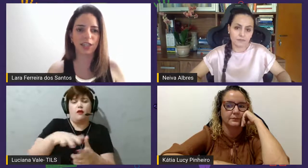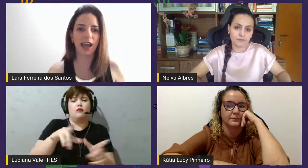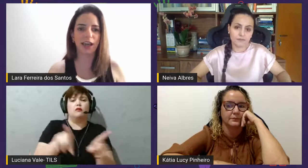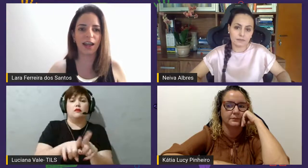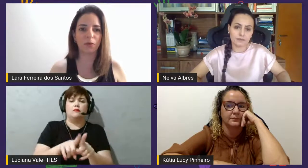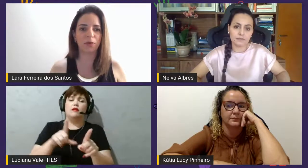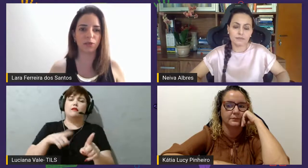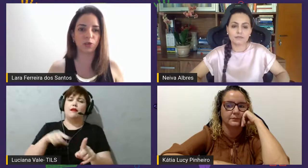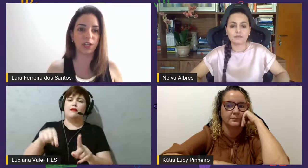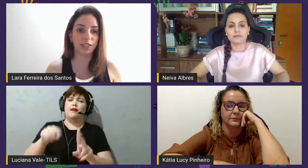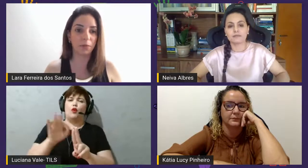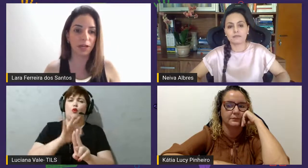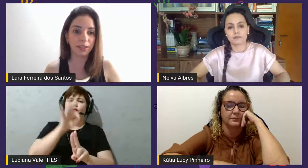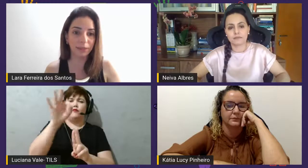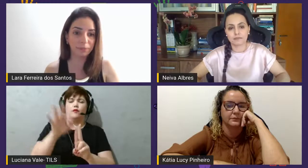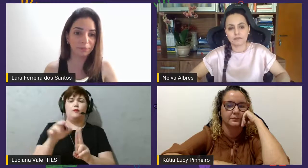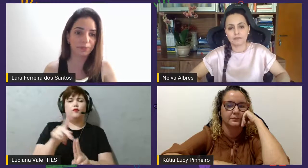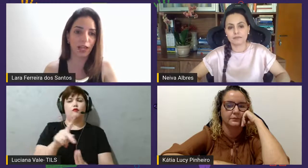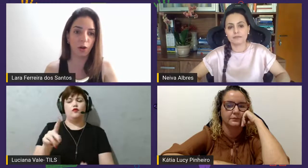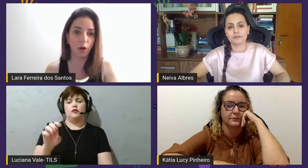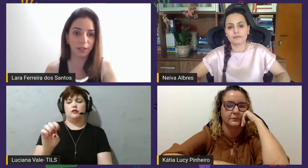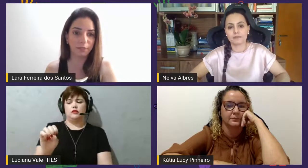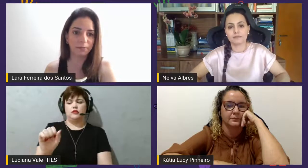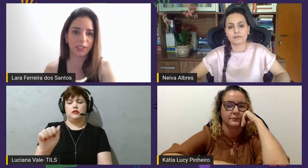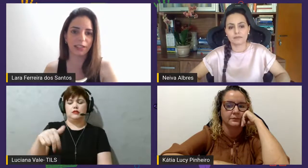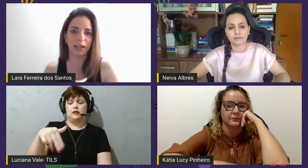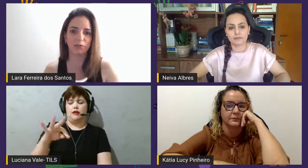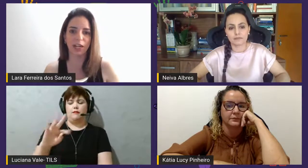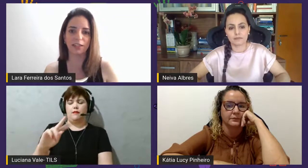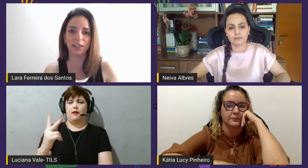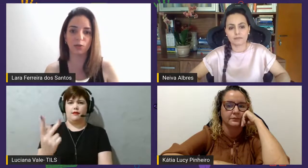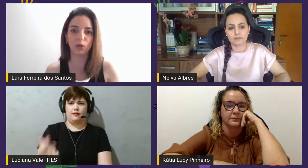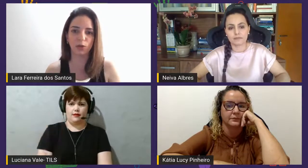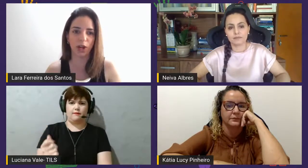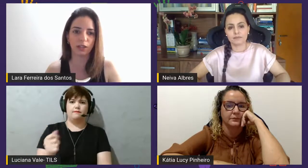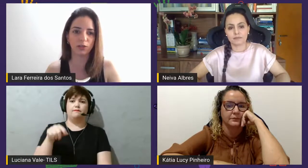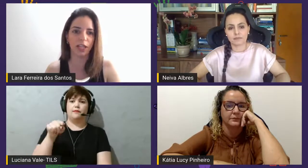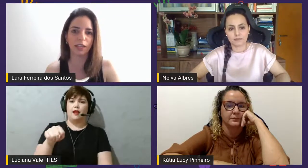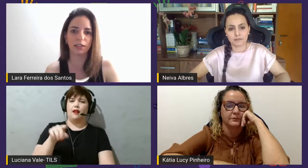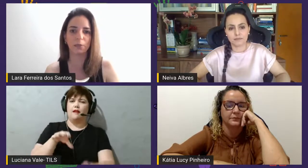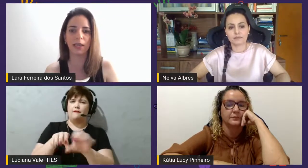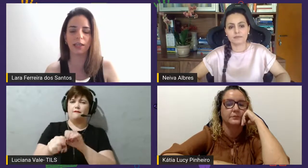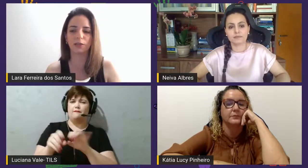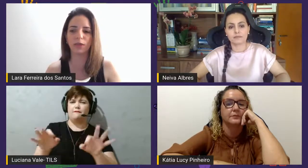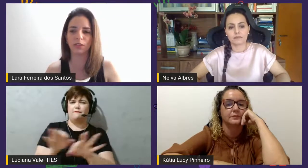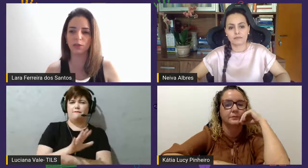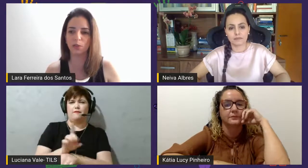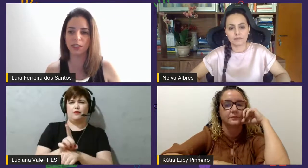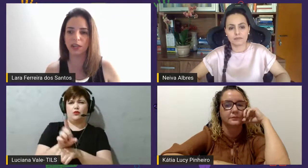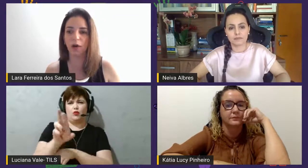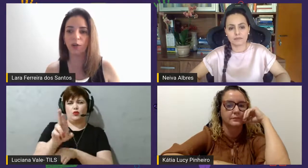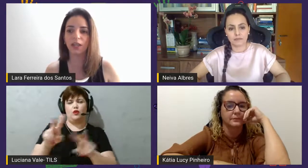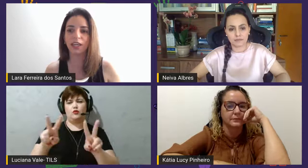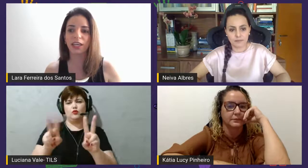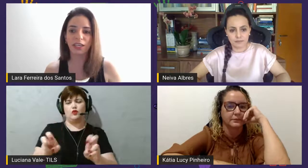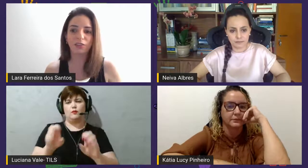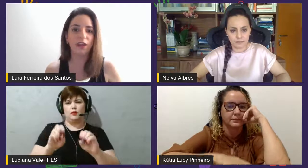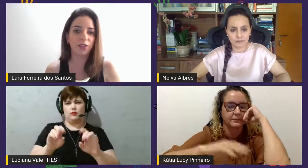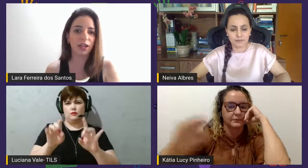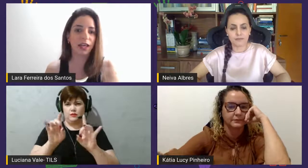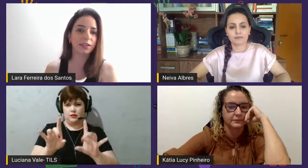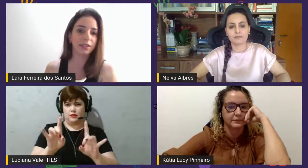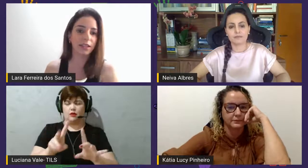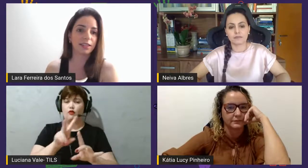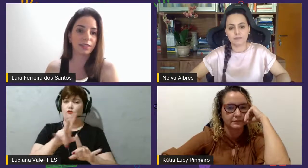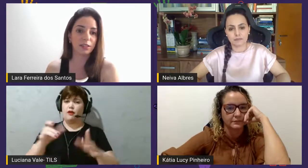na UFSCar a professora Samantha Daroque, que está finalizando o doutorado dela também em educação especial, e que